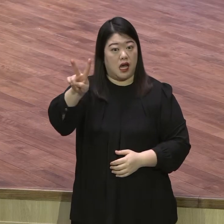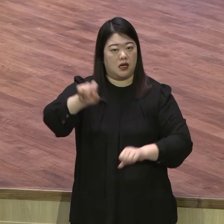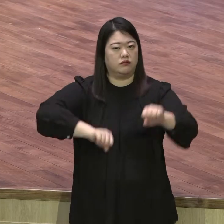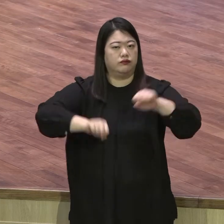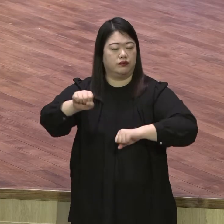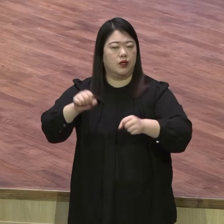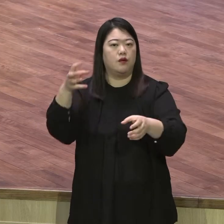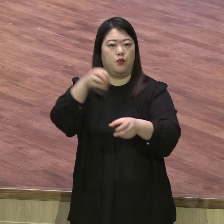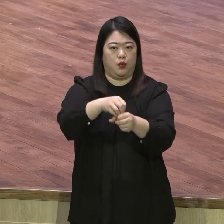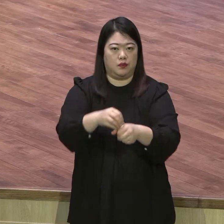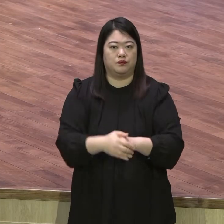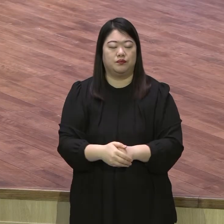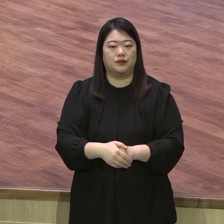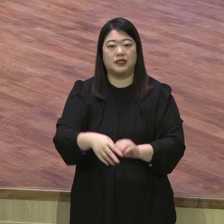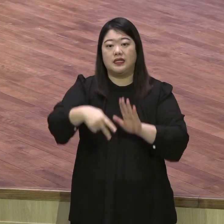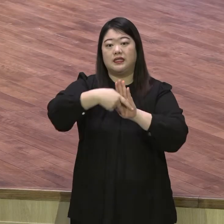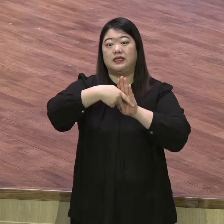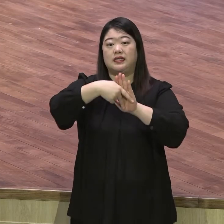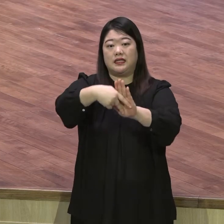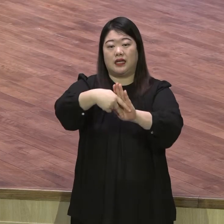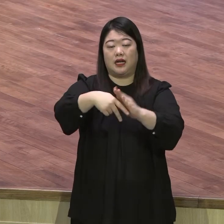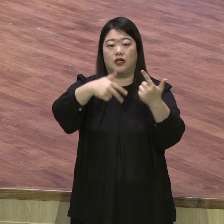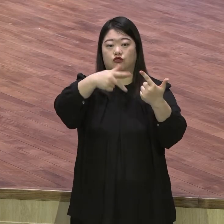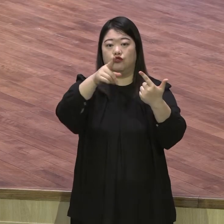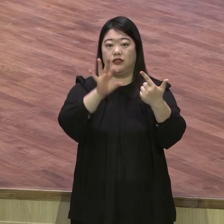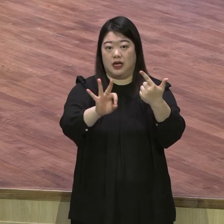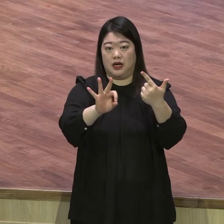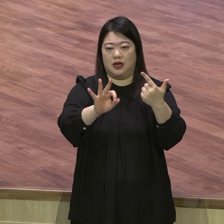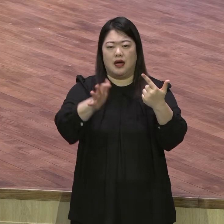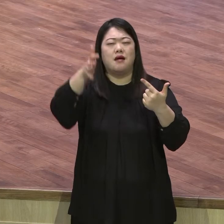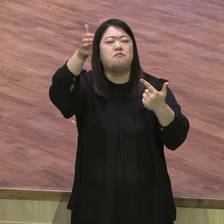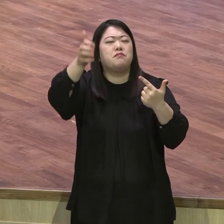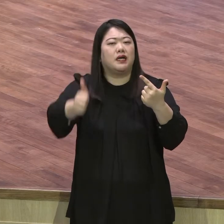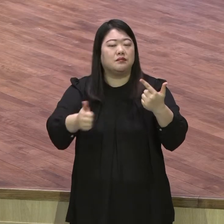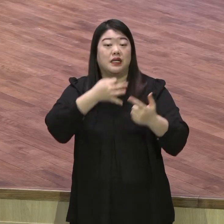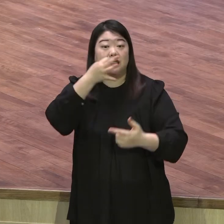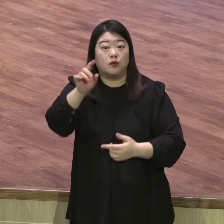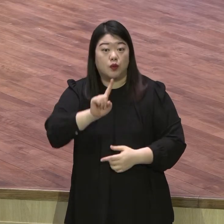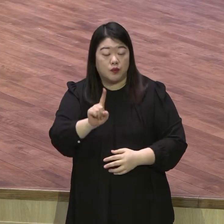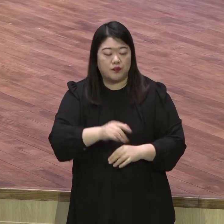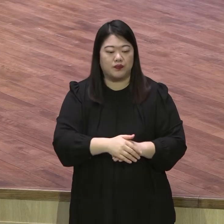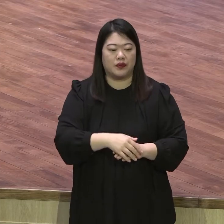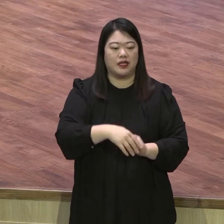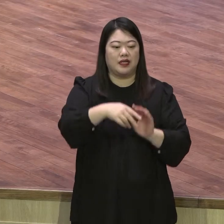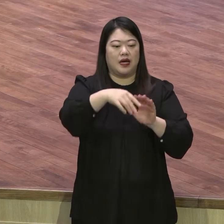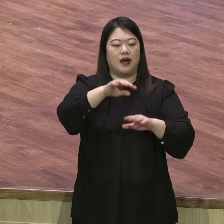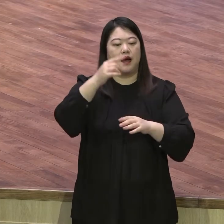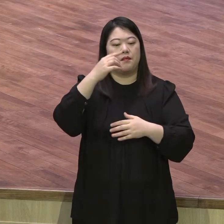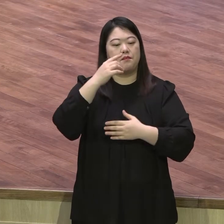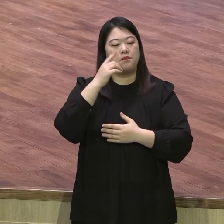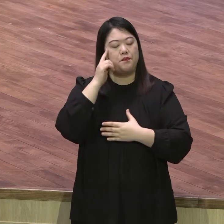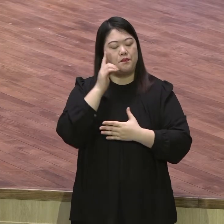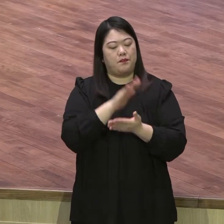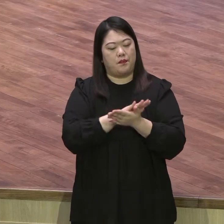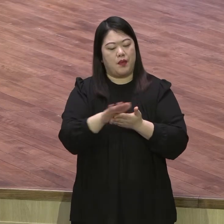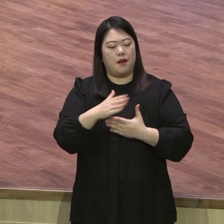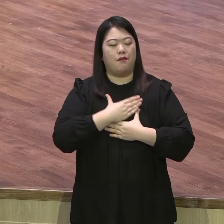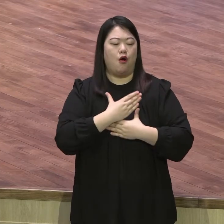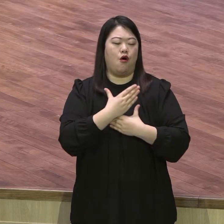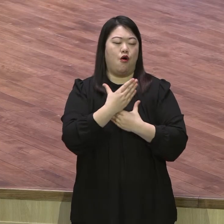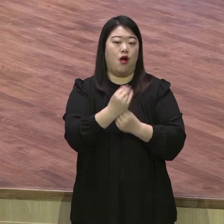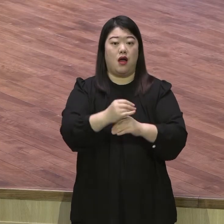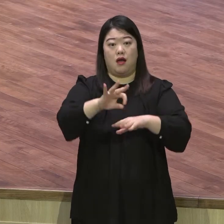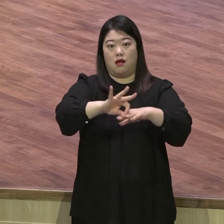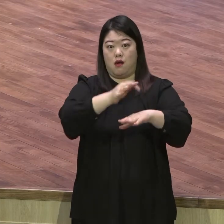이사야 9장 6절로 7절에 예언된 메시아의 마지막 이름이 뭐냐? 평강의 왕이라 그랬어요.